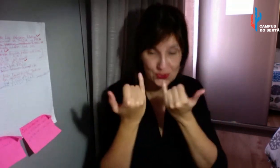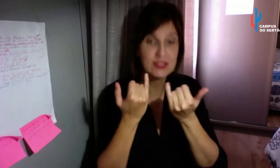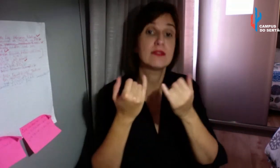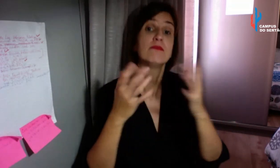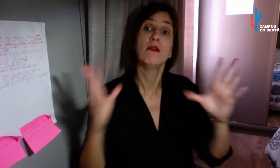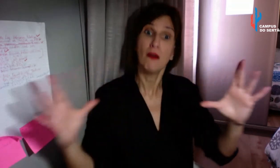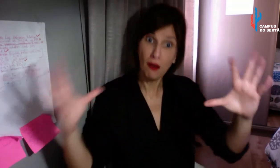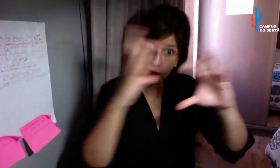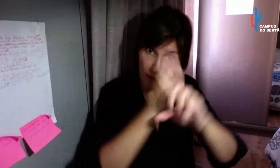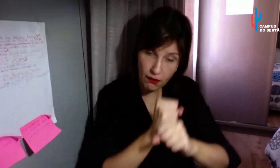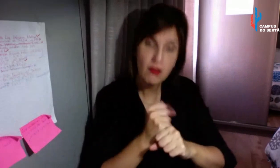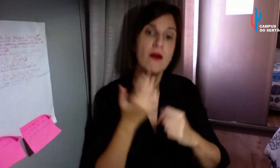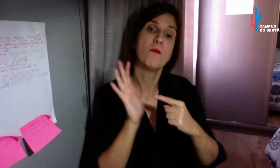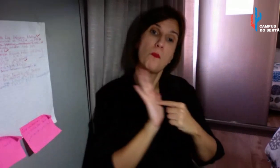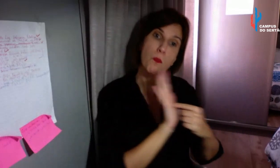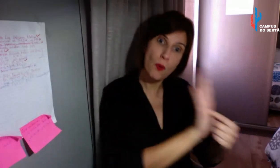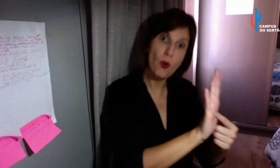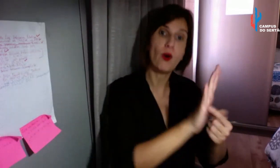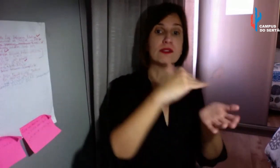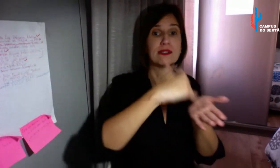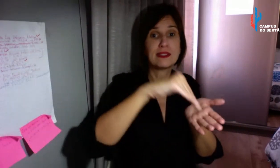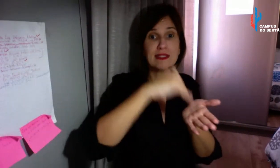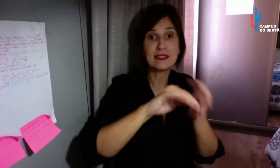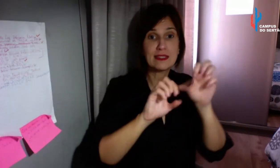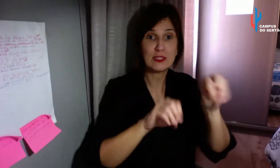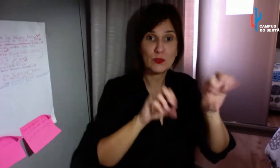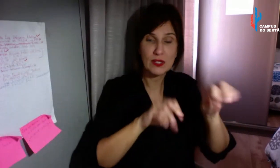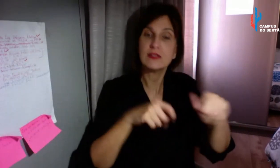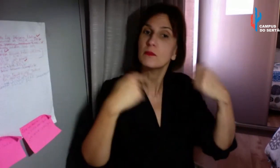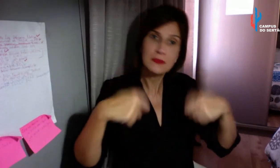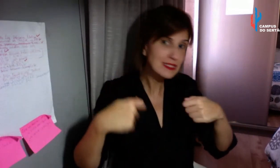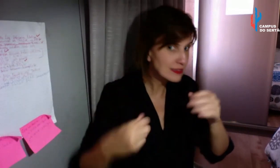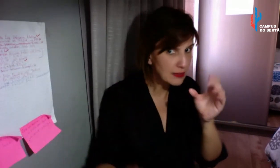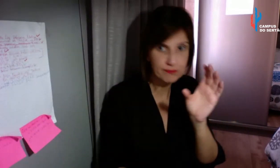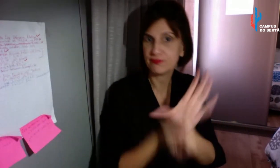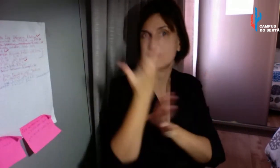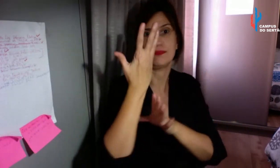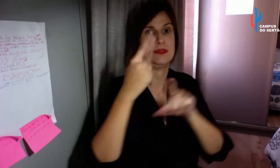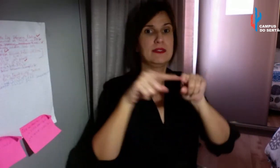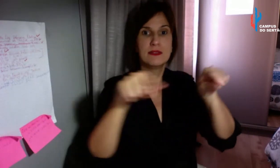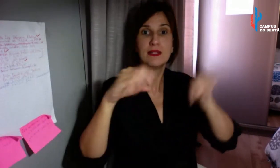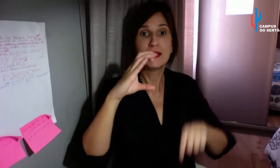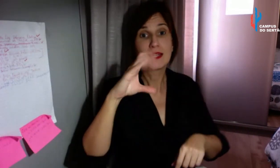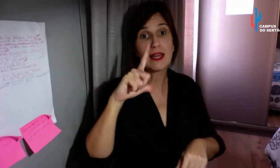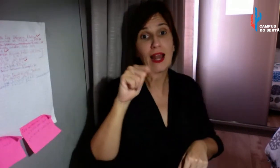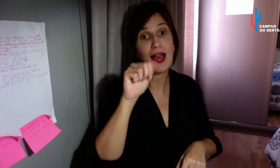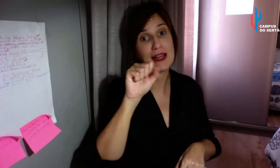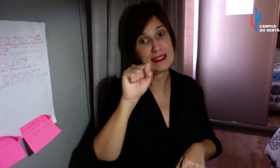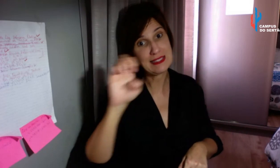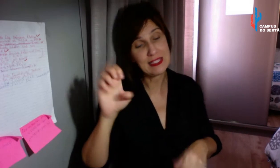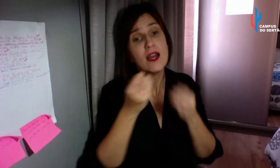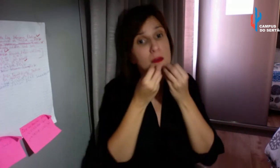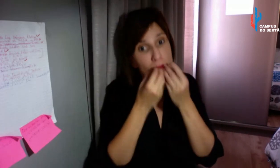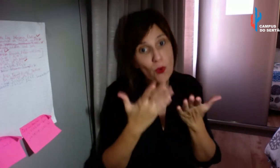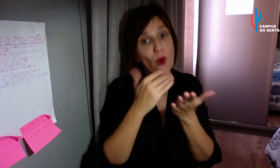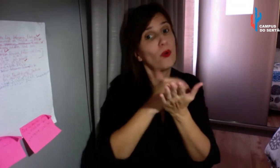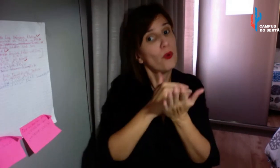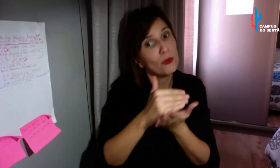surdos. É preciso que essas informações cheguem a eles e que essas informações da quantidade de surdos